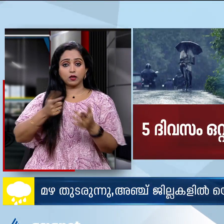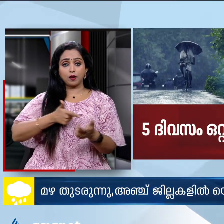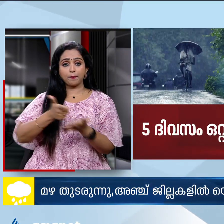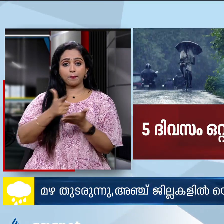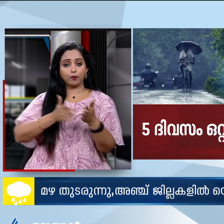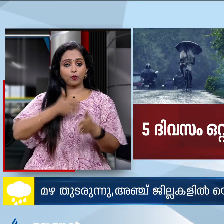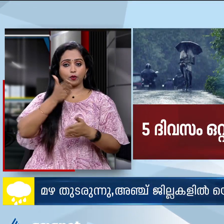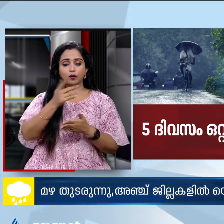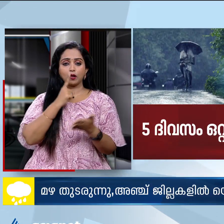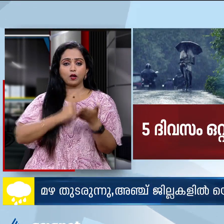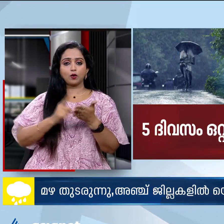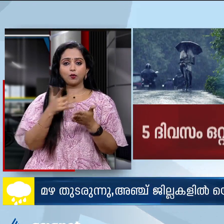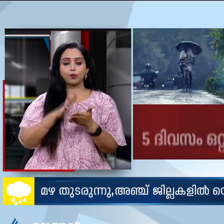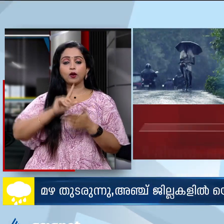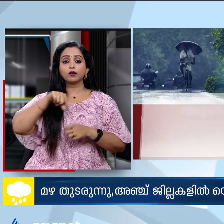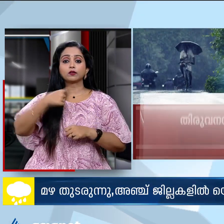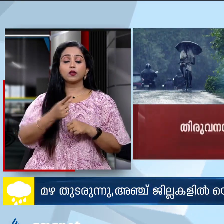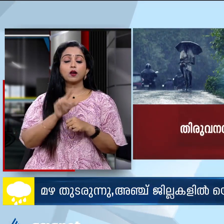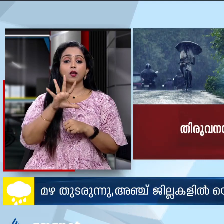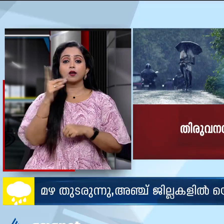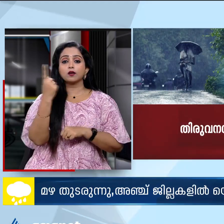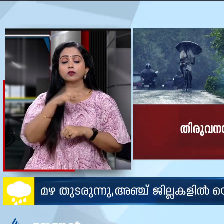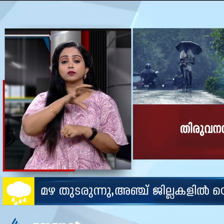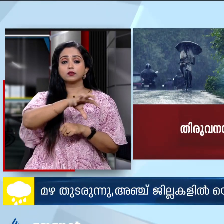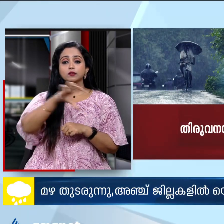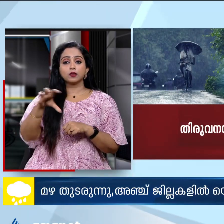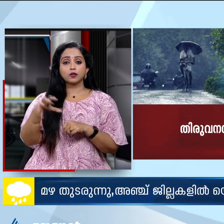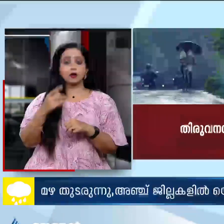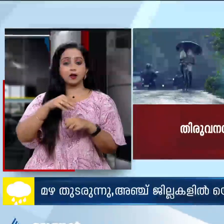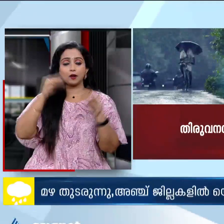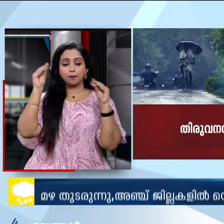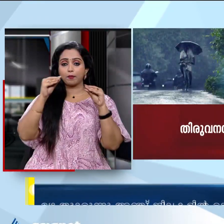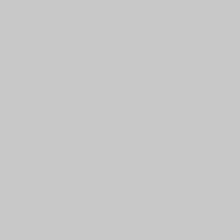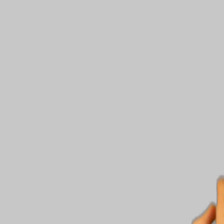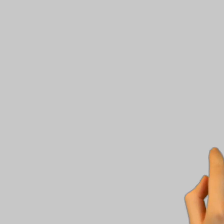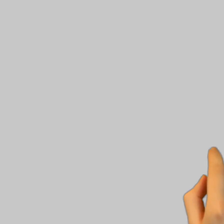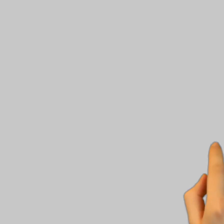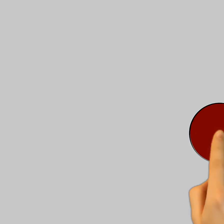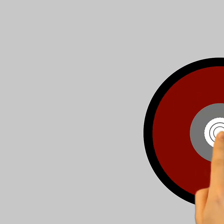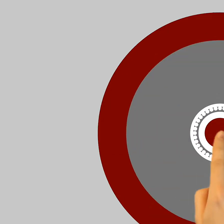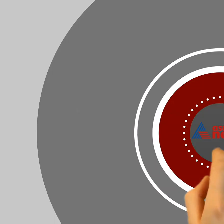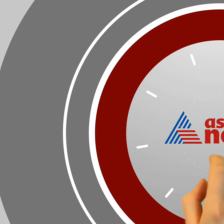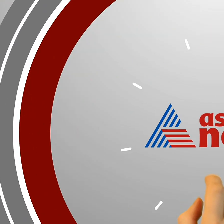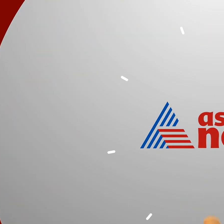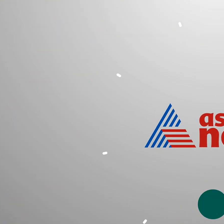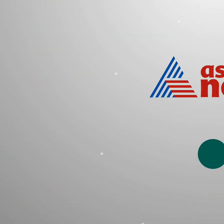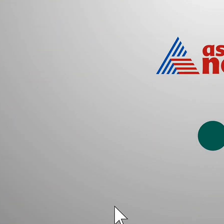തുടരുകയാണ്. നാളെയും 5 ജില്ലകളിൽ മഴ മുന്നറിയിപ്പുണ്ട്.